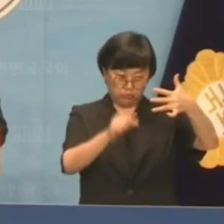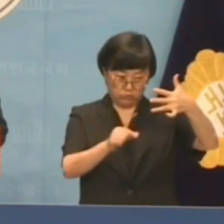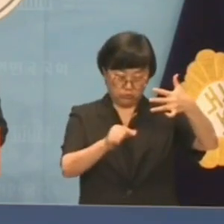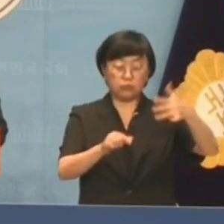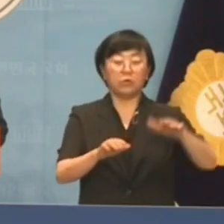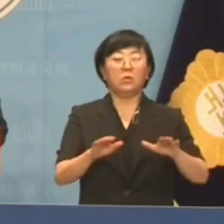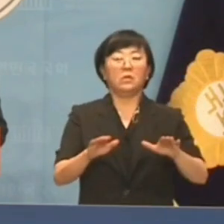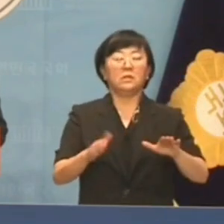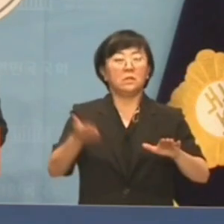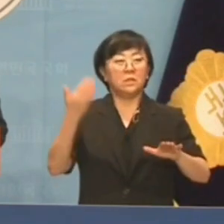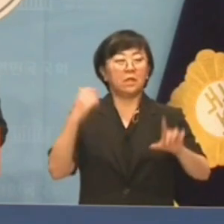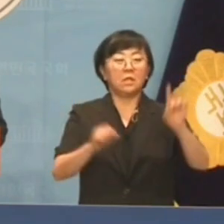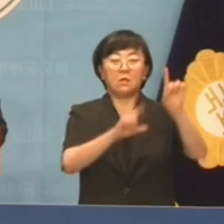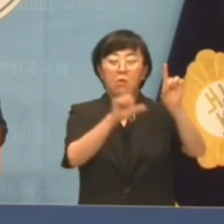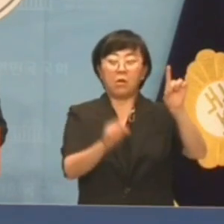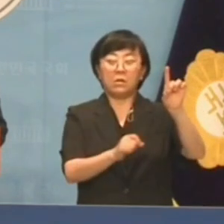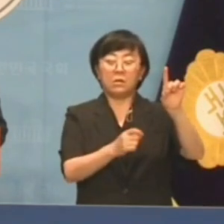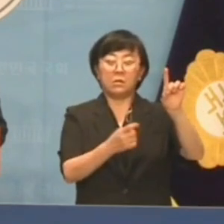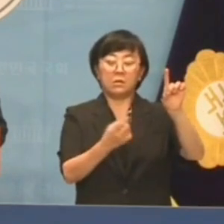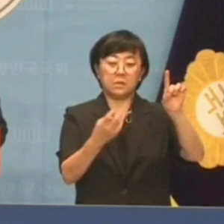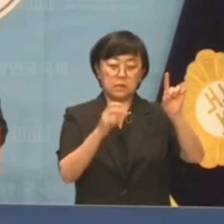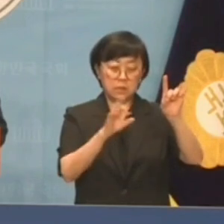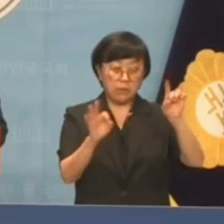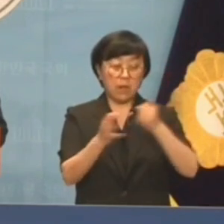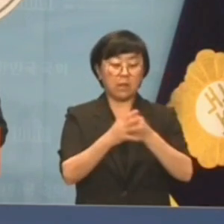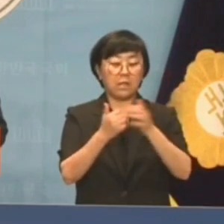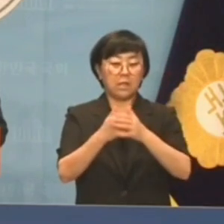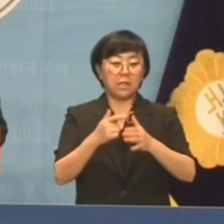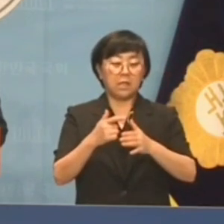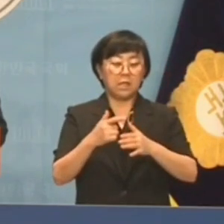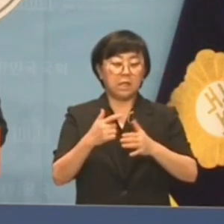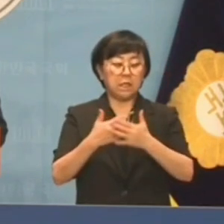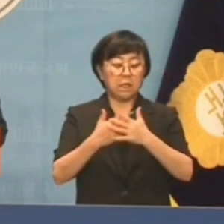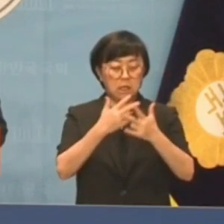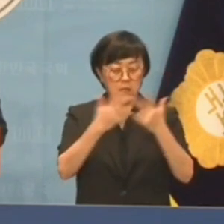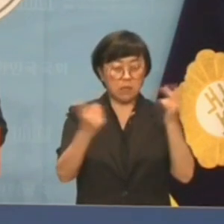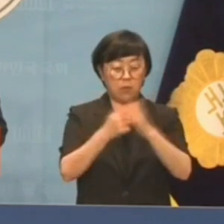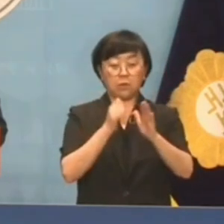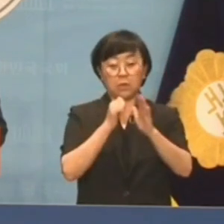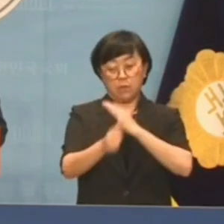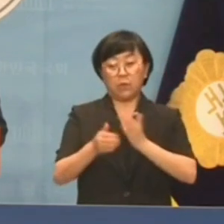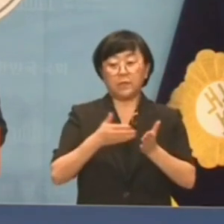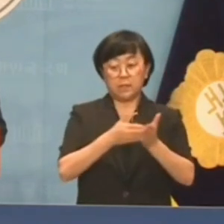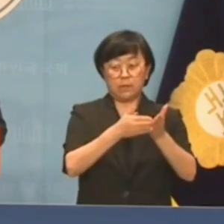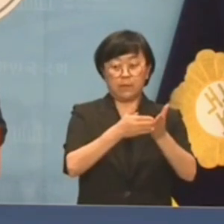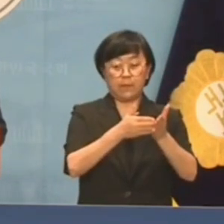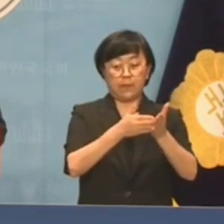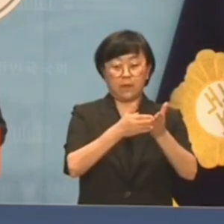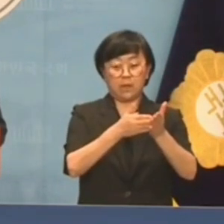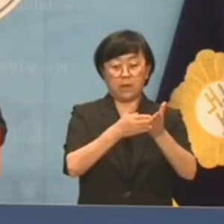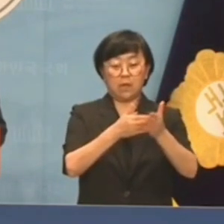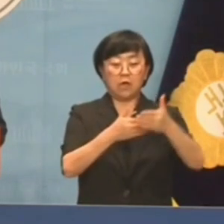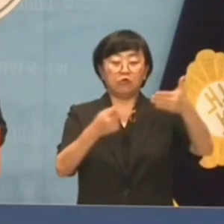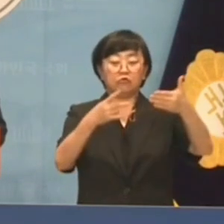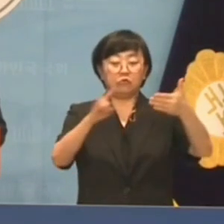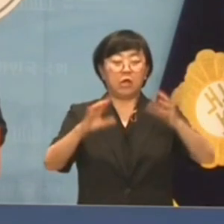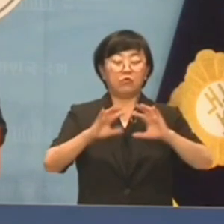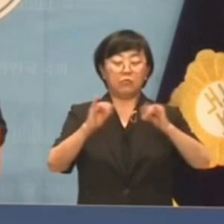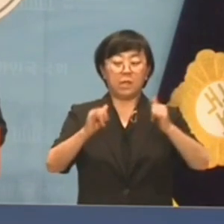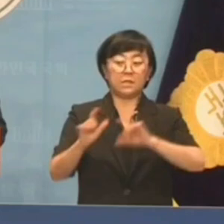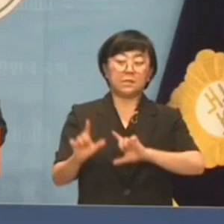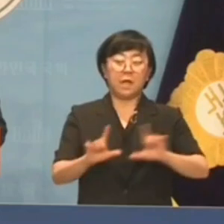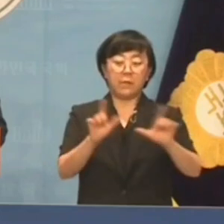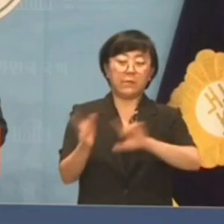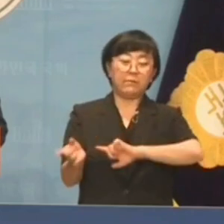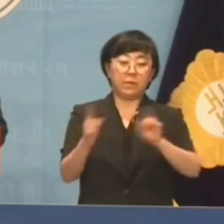예정이며 지난 1월 12일 이재명 당대표가 신년 기자회견에서 제안한 9대 민생회복